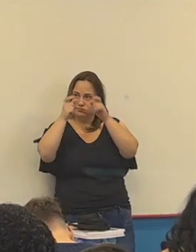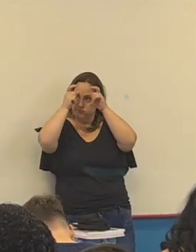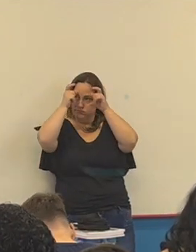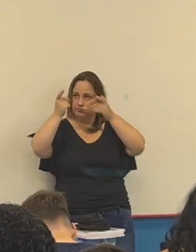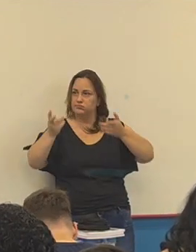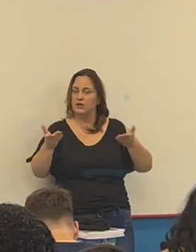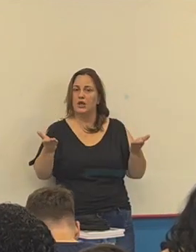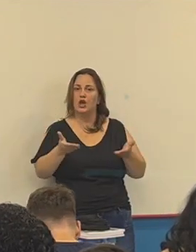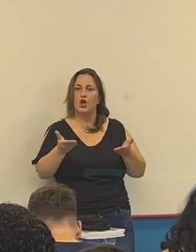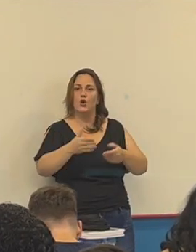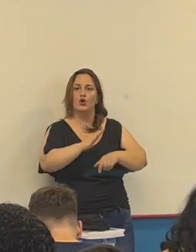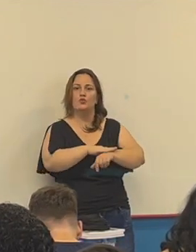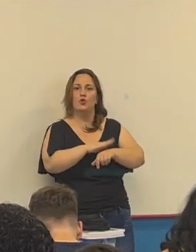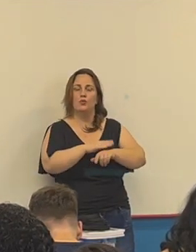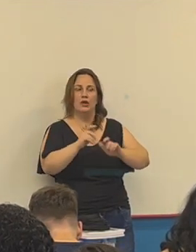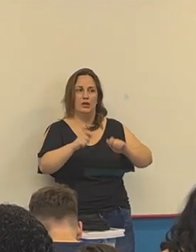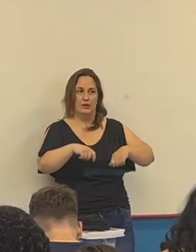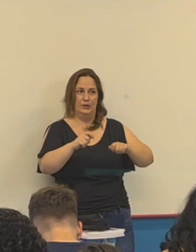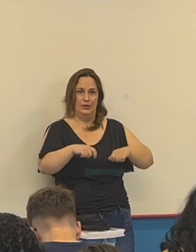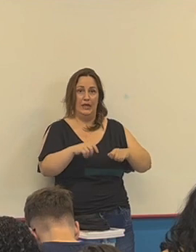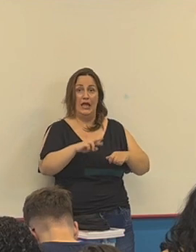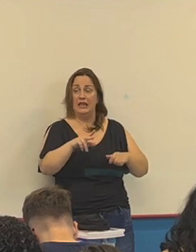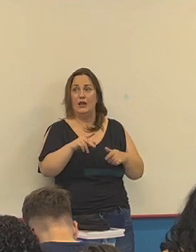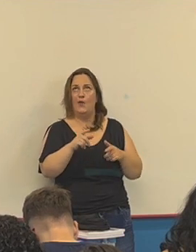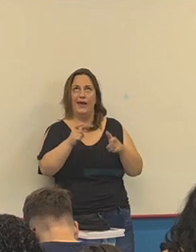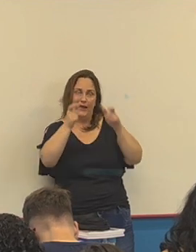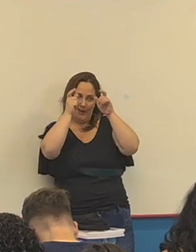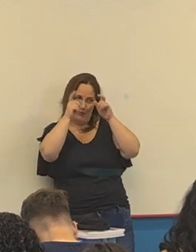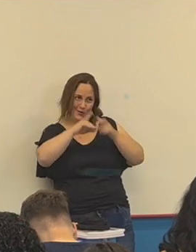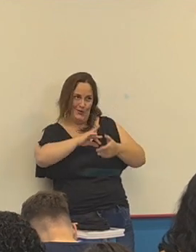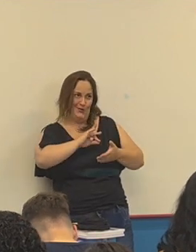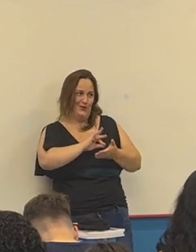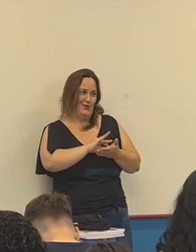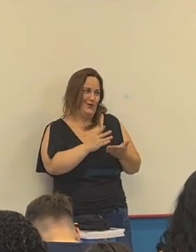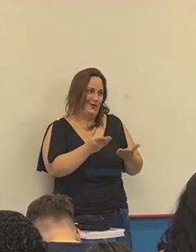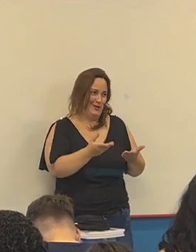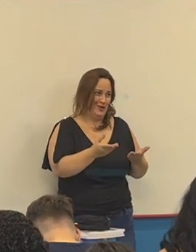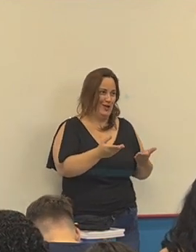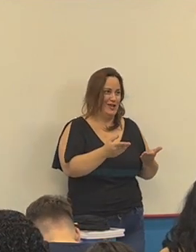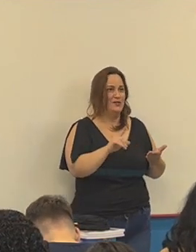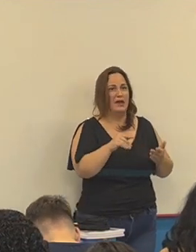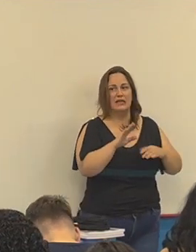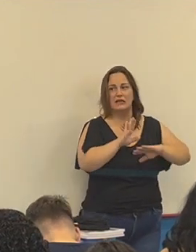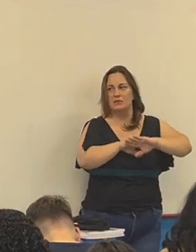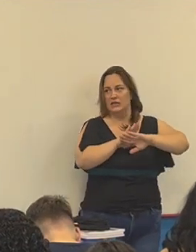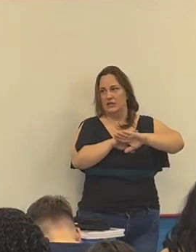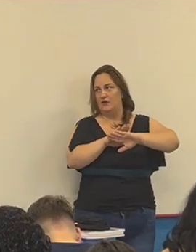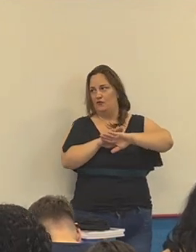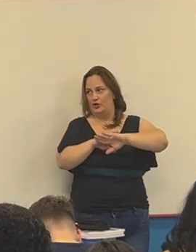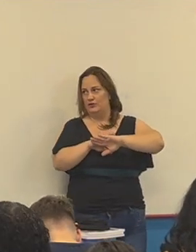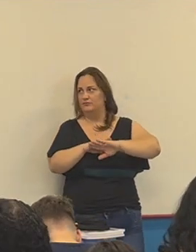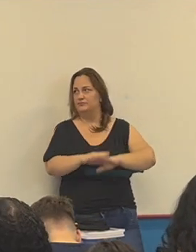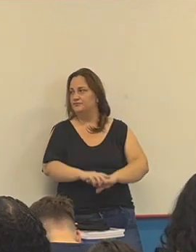gente tem que, né, usando o demônio como metáfora, não como uma coisa que realmente vai aparecer aqui do nosso lado,